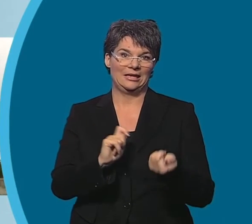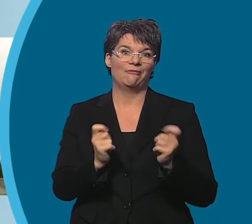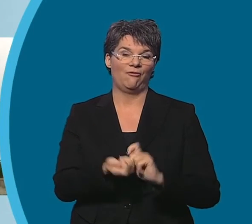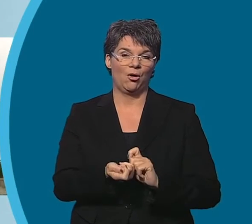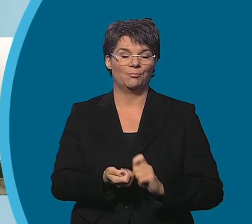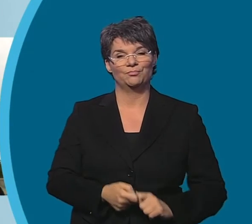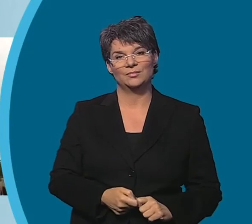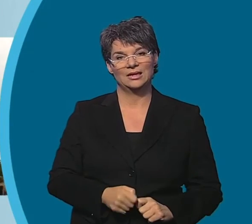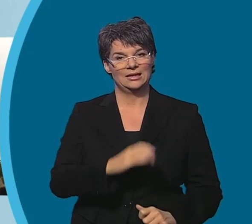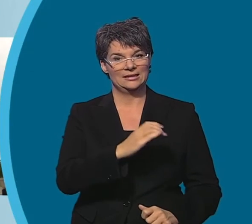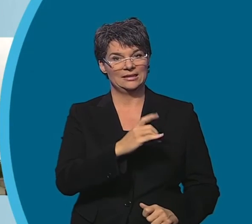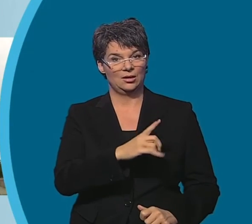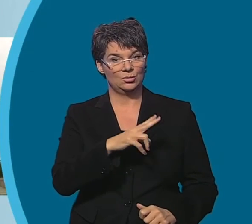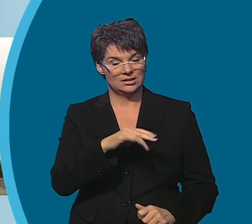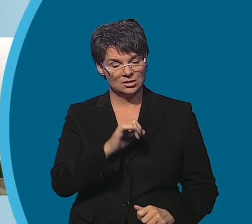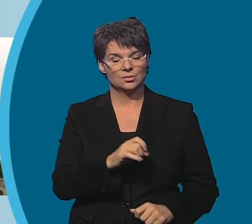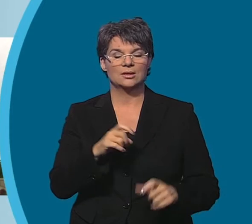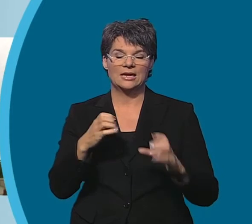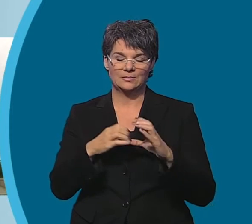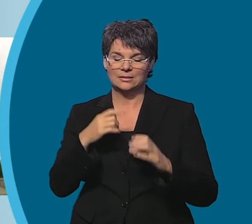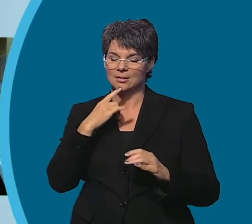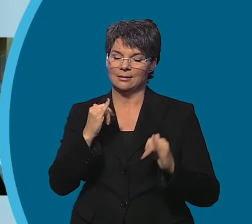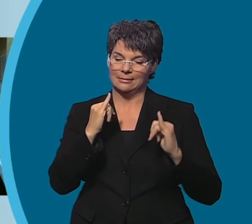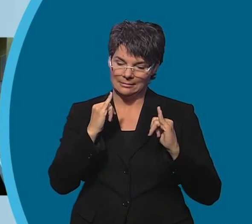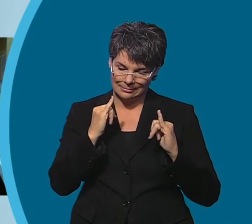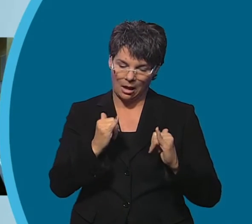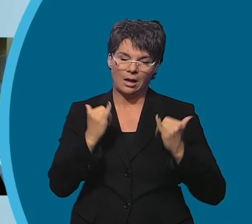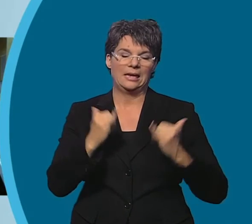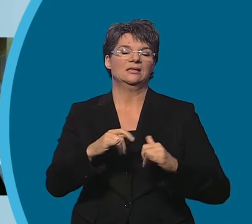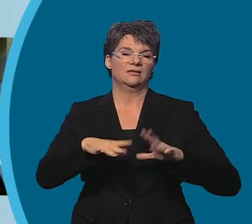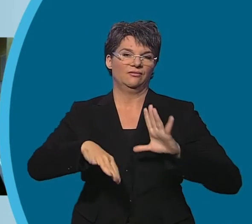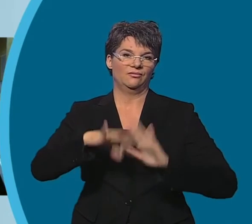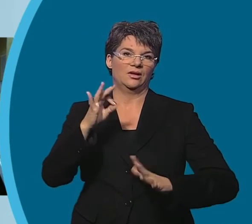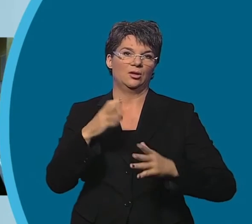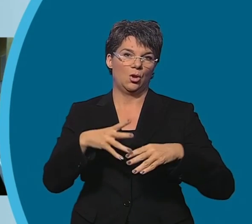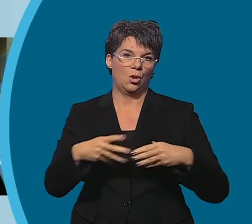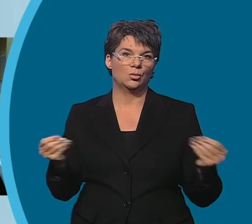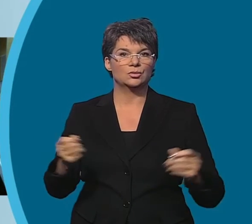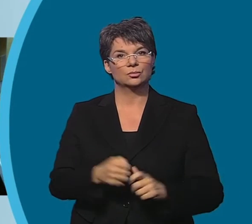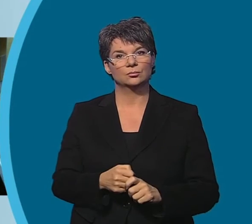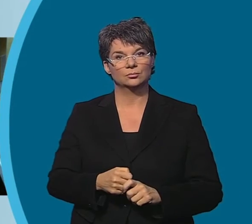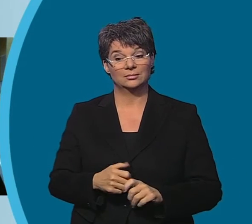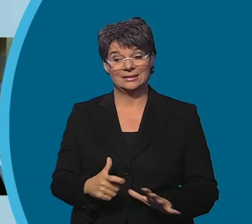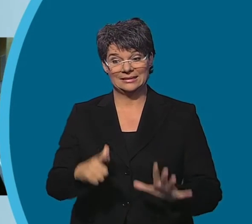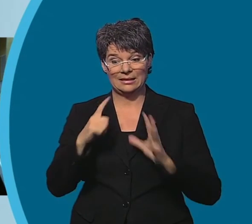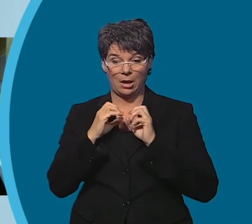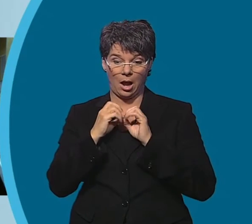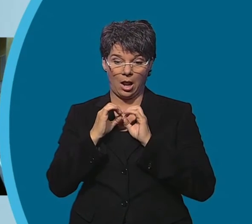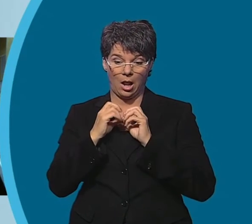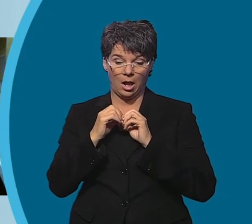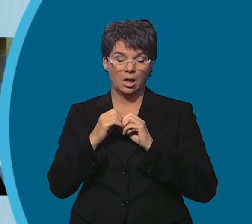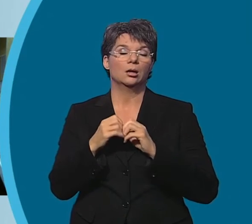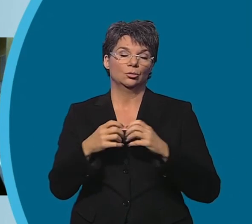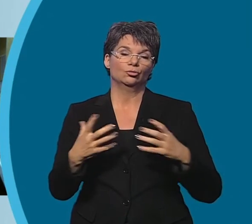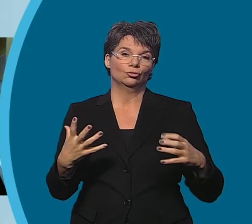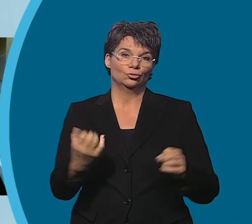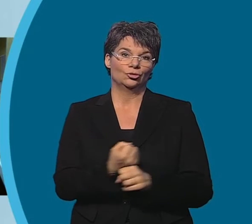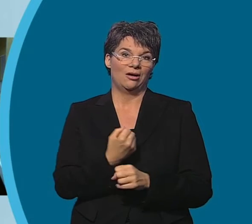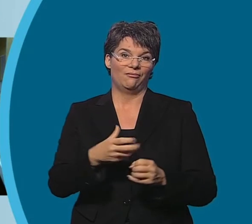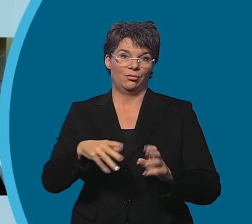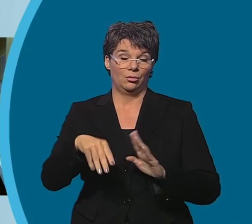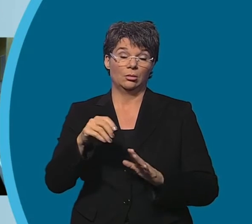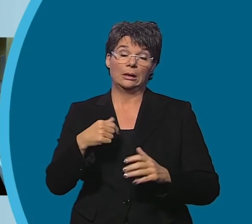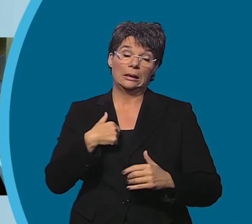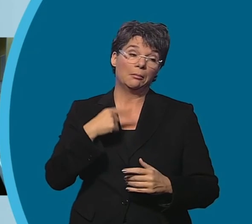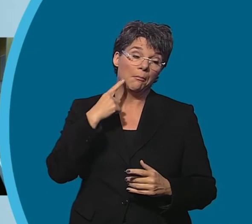SPD haben sich nach langem Hin und Her geeinigt. Beim Thema Wahlrecht, nach 7 Jahren eine Einigung. Persönlich hätte ich mir ein bisschen mehr